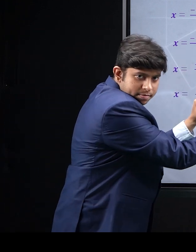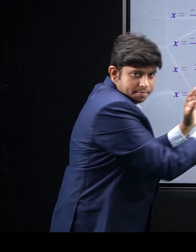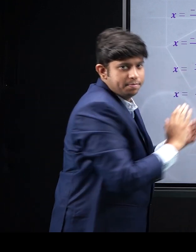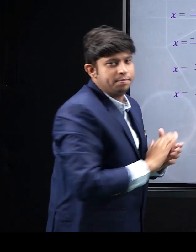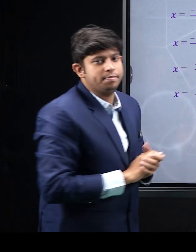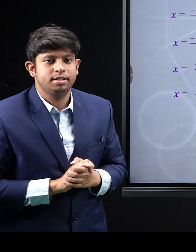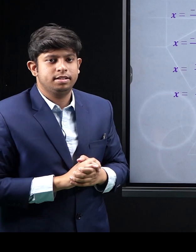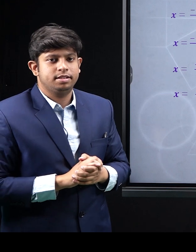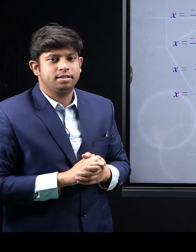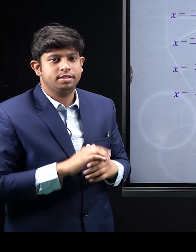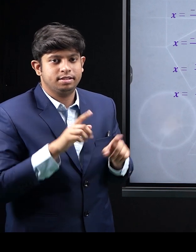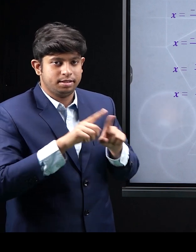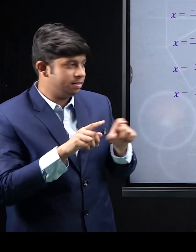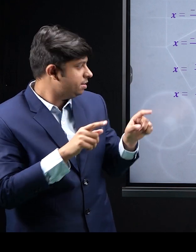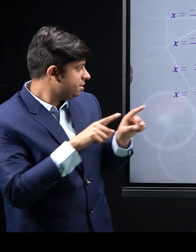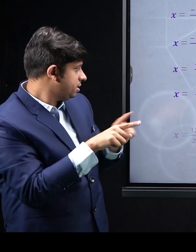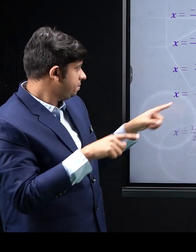మైనస్ 60 బై 2.